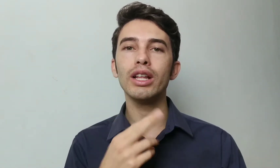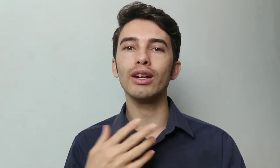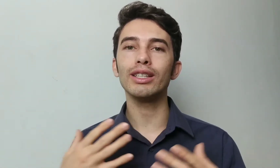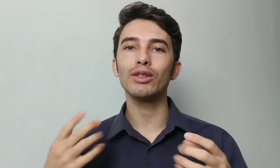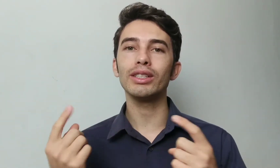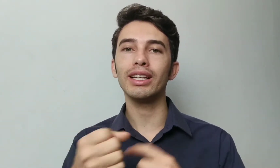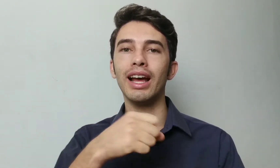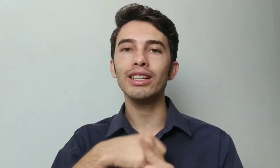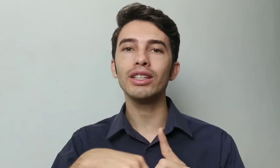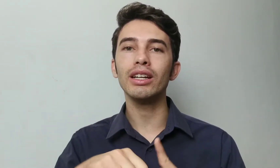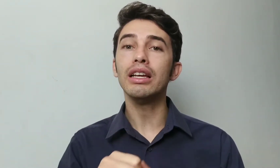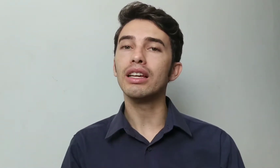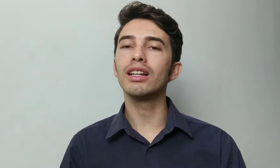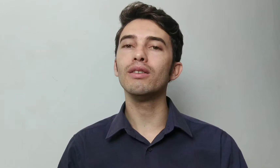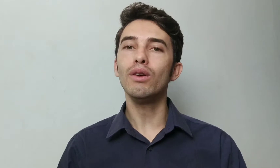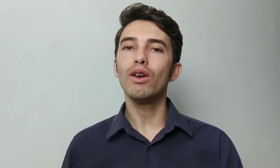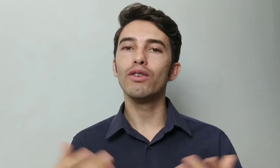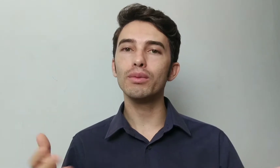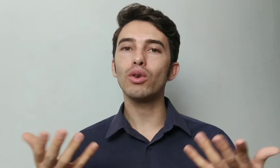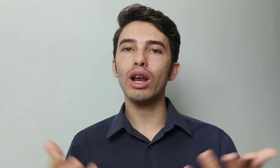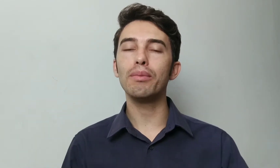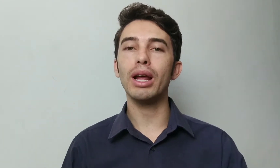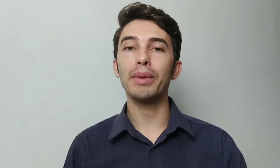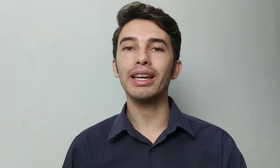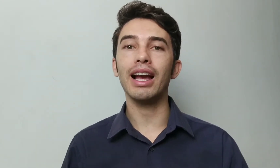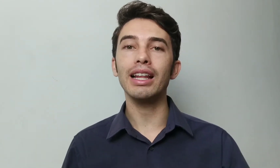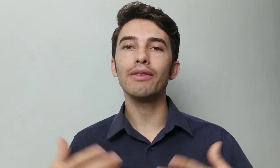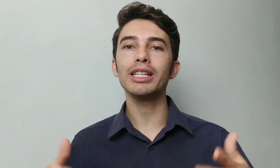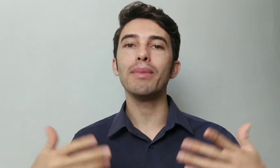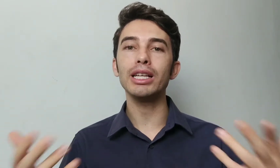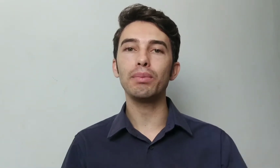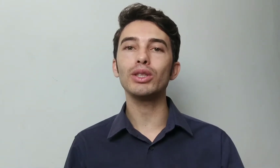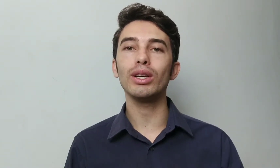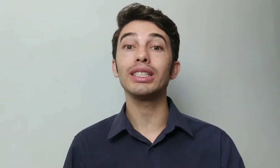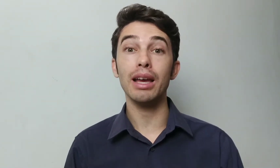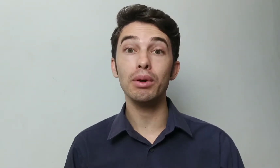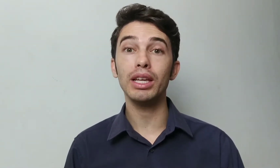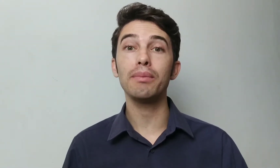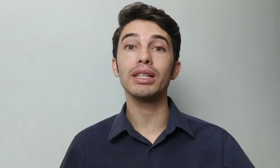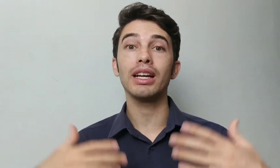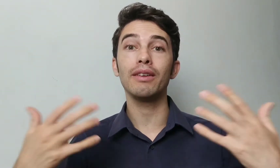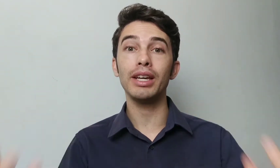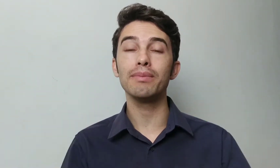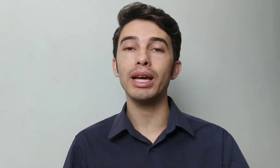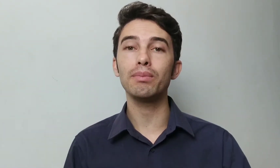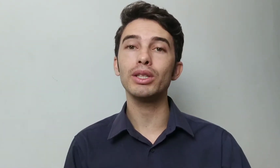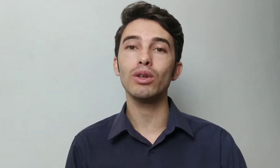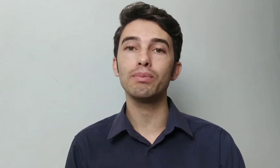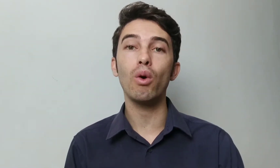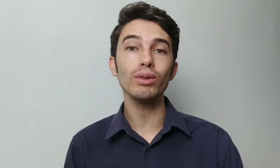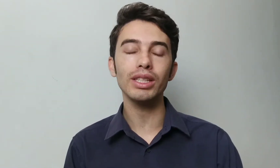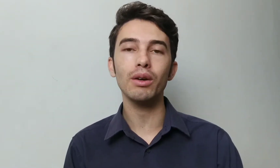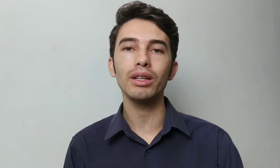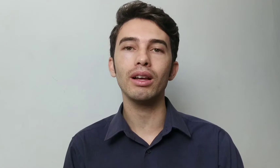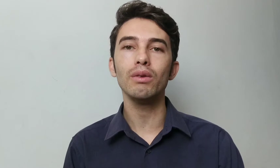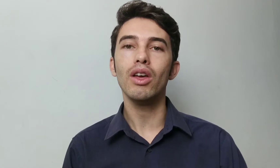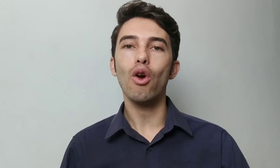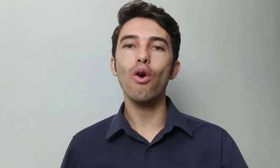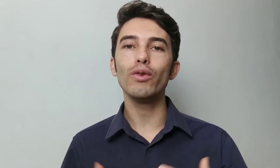nossa sociedade, né? Então, vamos colaborar para que cada vez mais pessoas saibam Libras, cada vez mais pessoas consigam então conversar